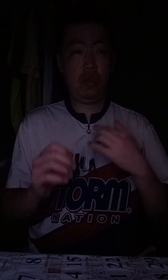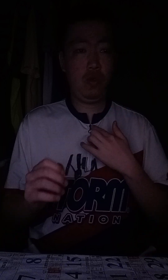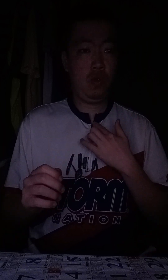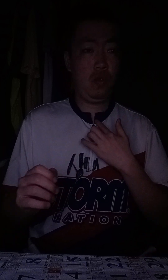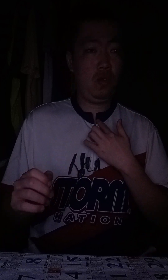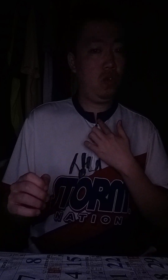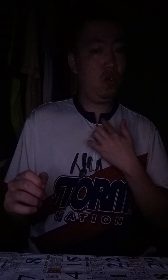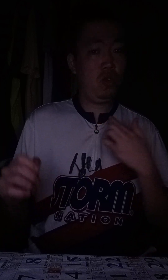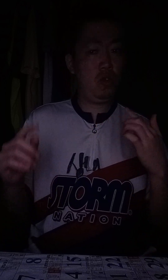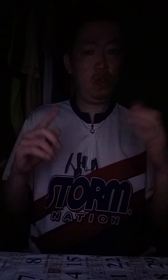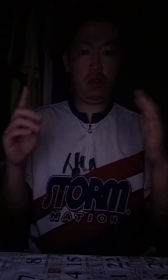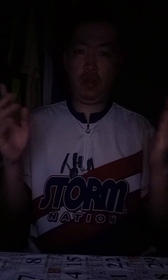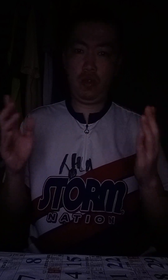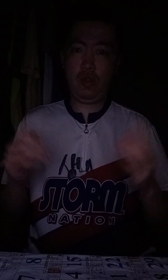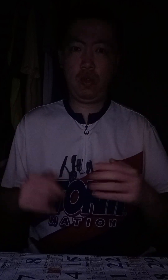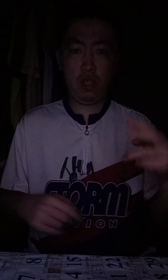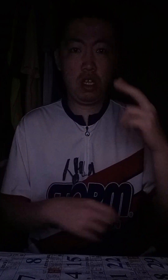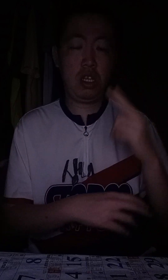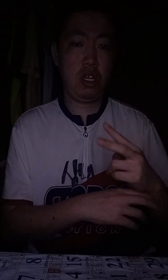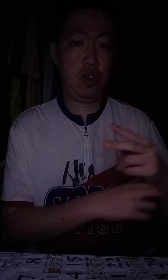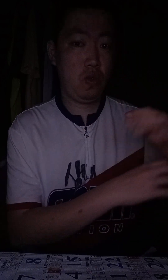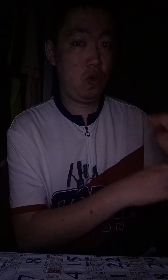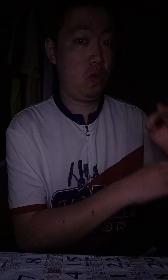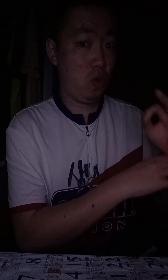때도 200만 원 이렇게